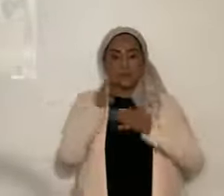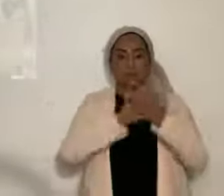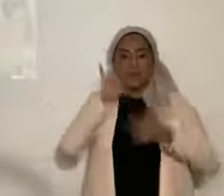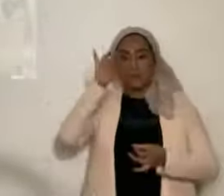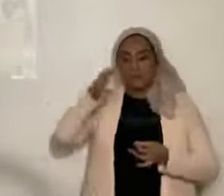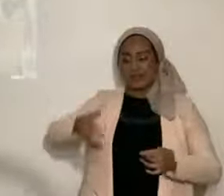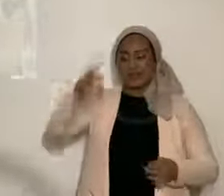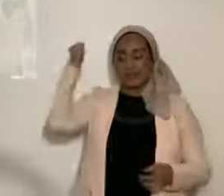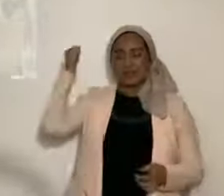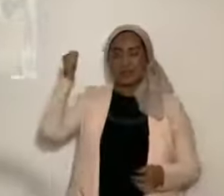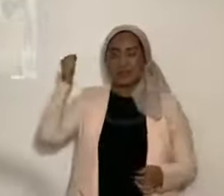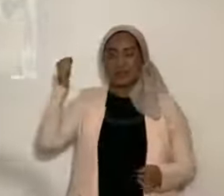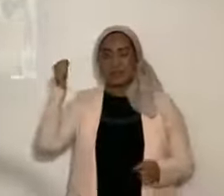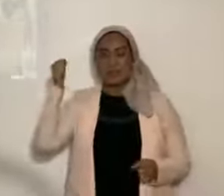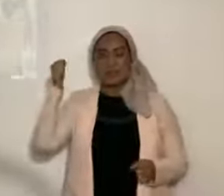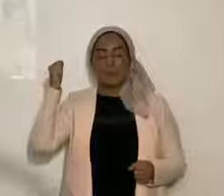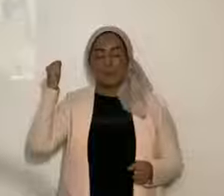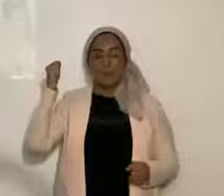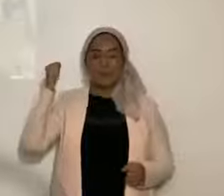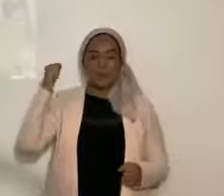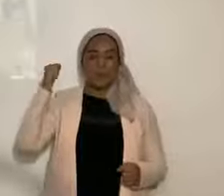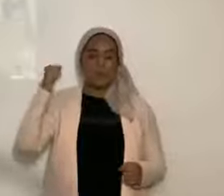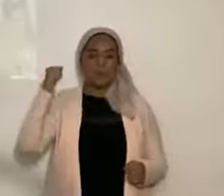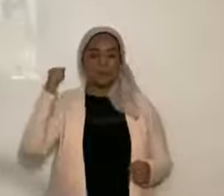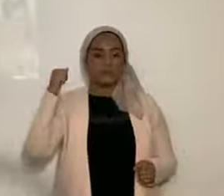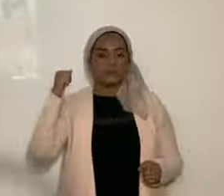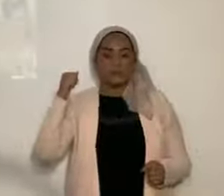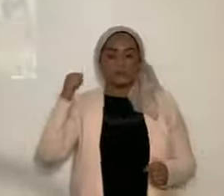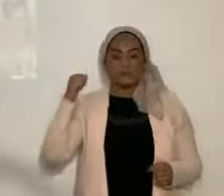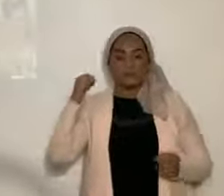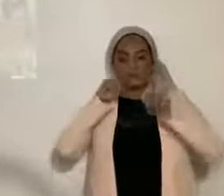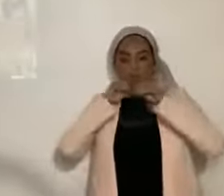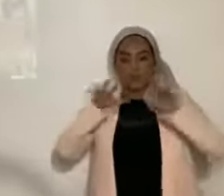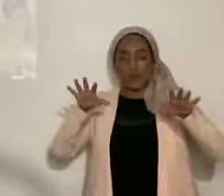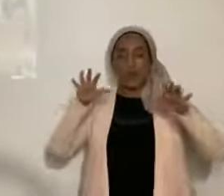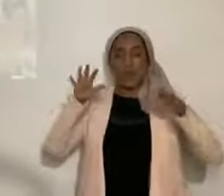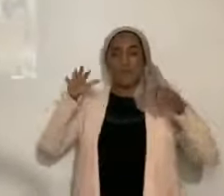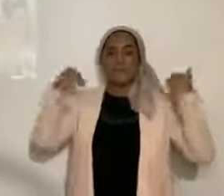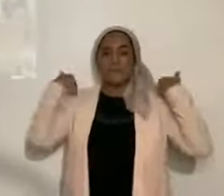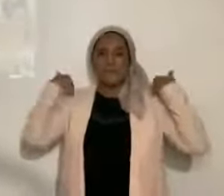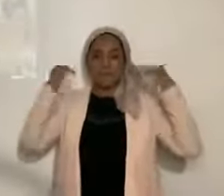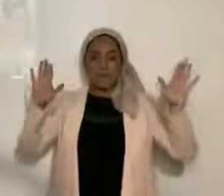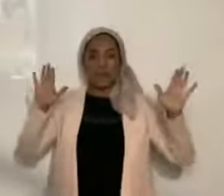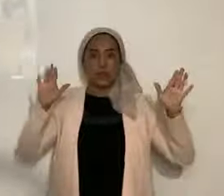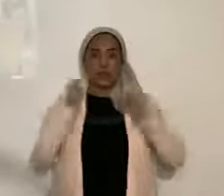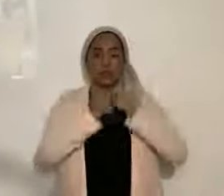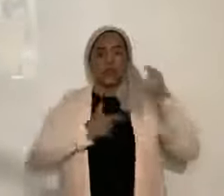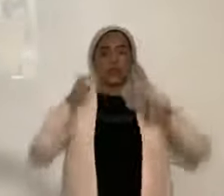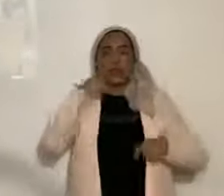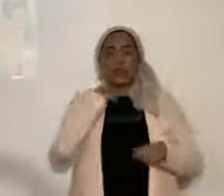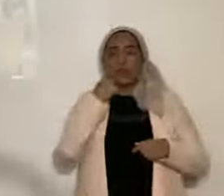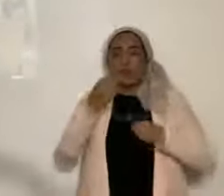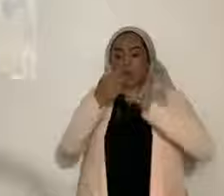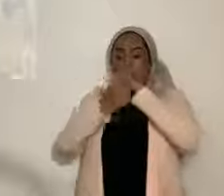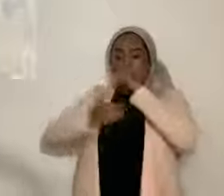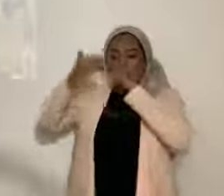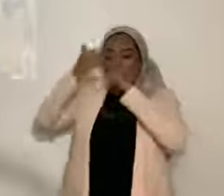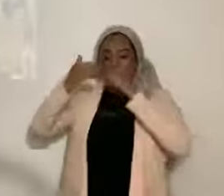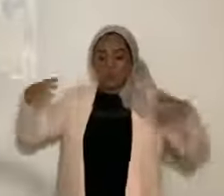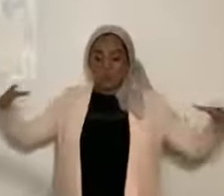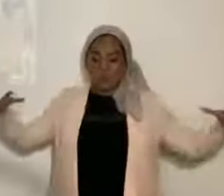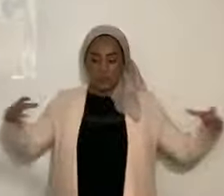tome. Él va a mirar y enviará sus malajim con gran voz de shofar y